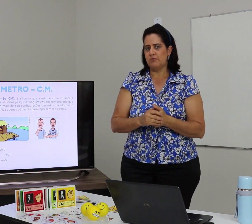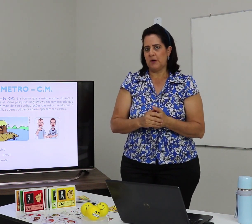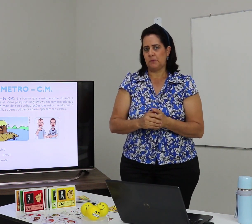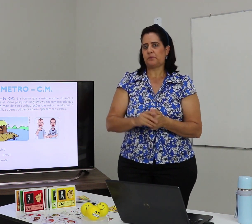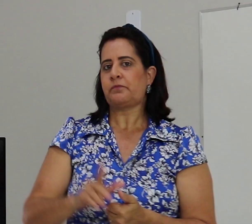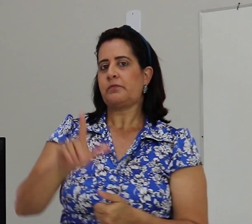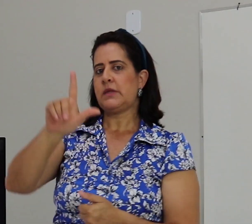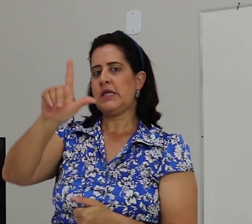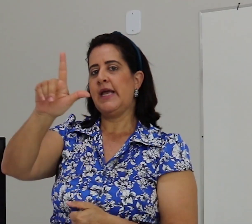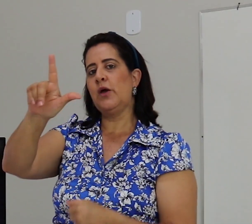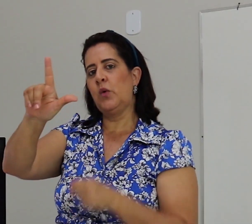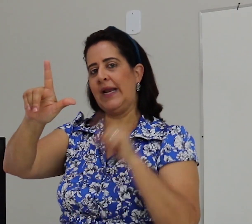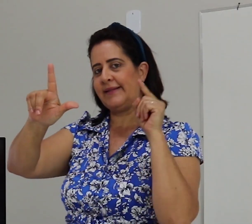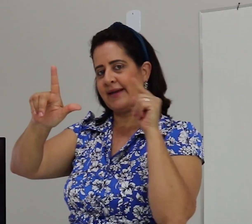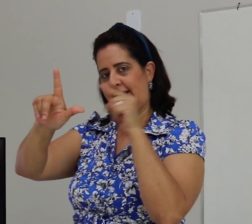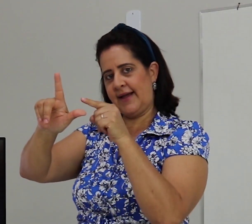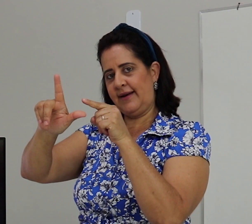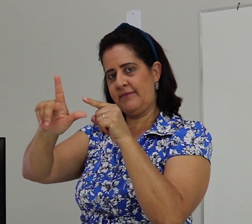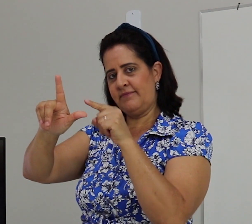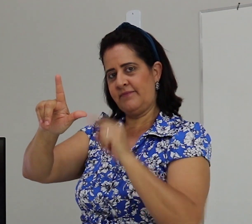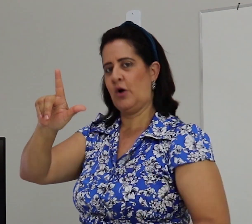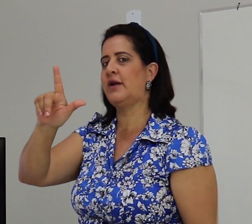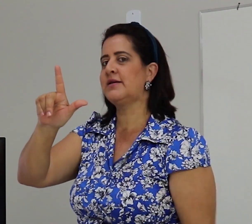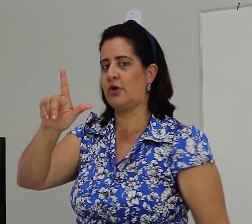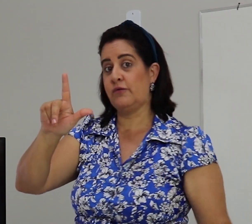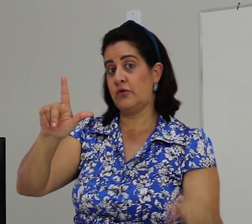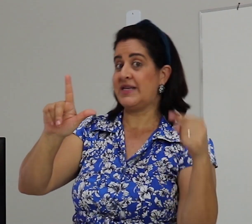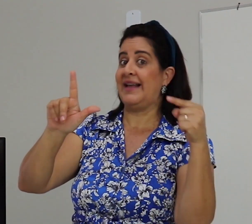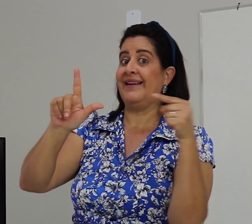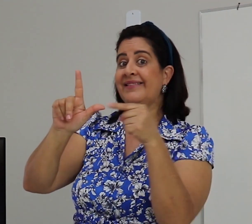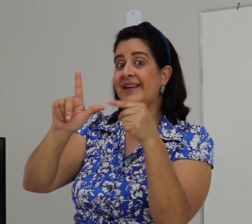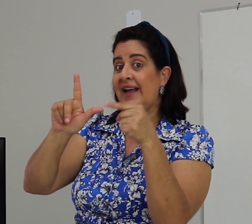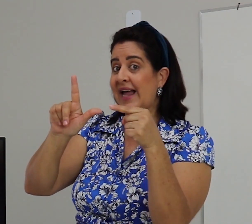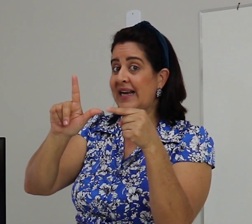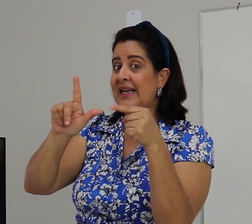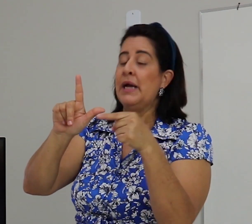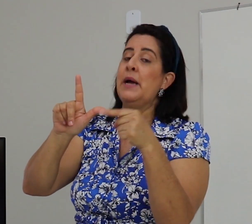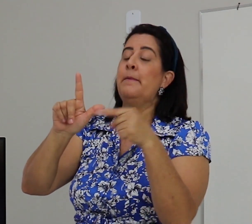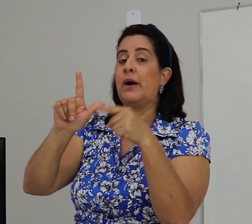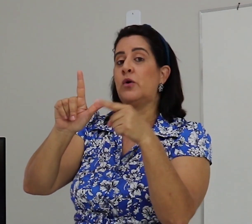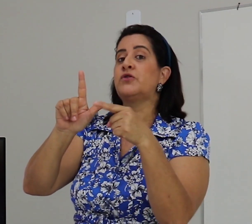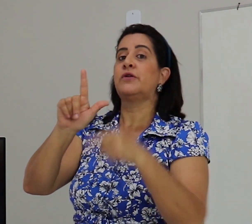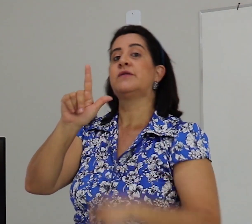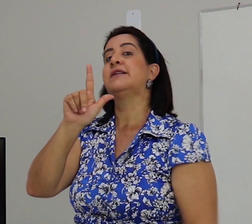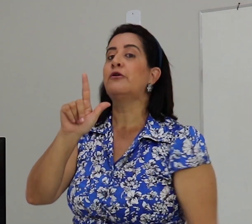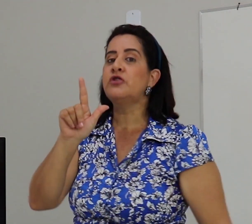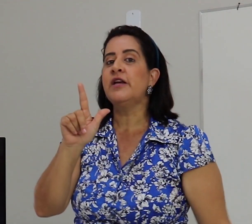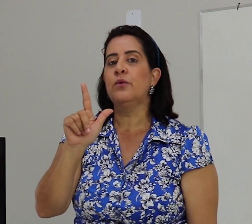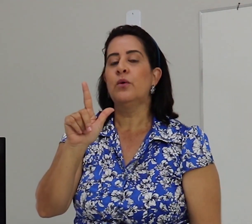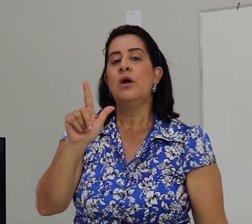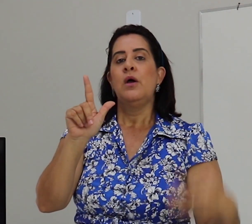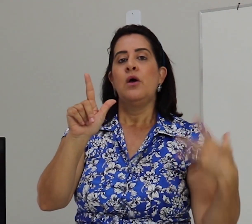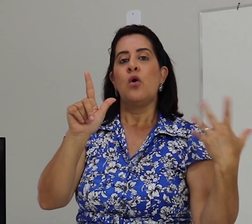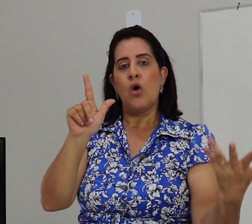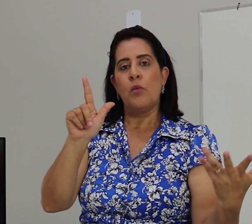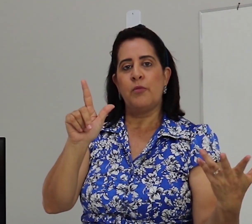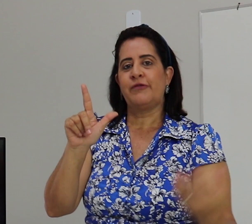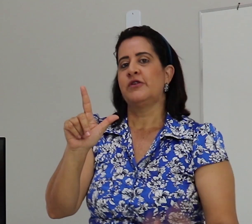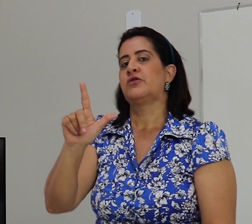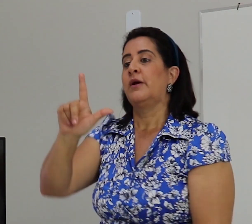mão. Rio, letra L. Olha só, eu vou usar a letra L para construir o sinal de rio. Como, professora?